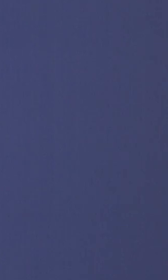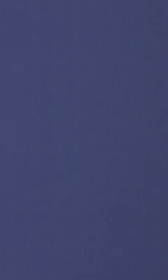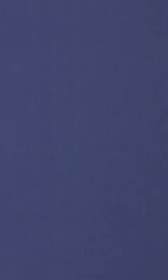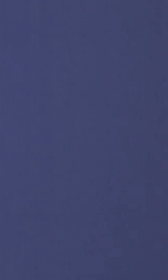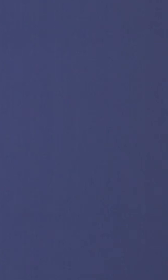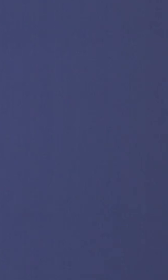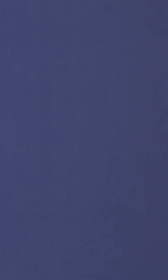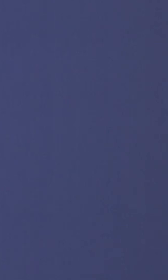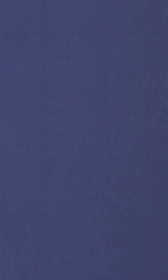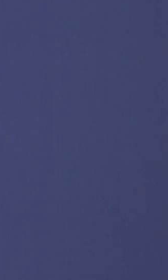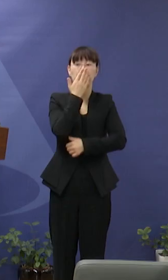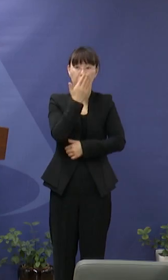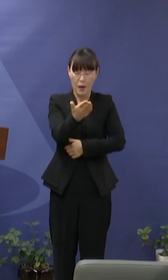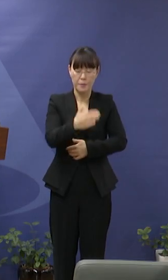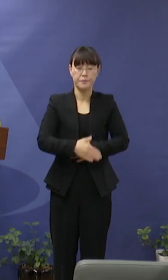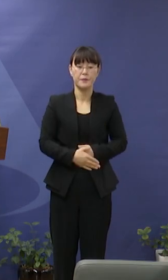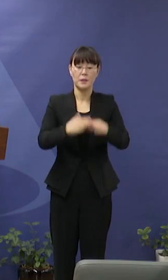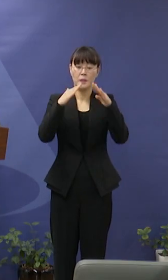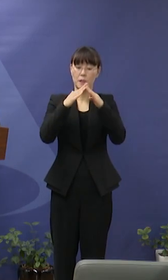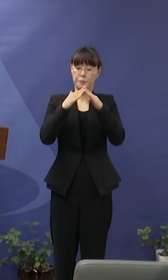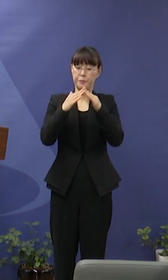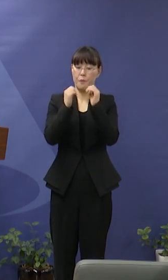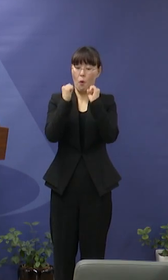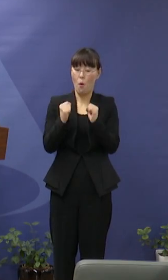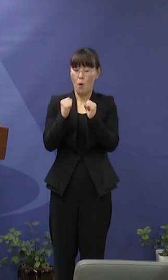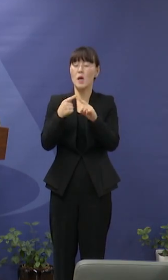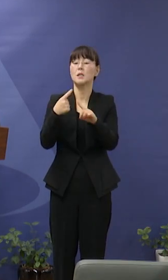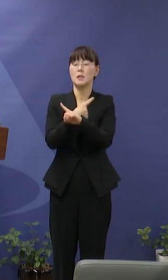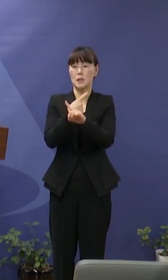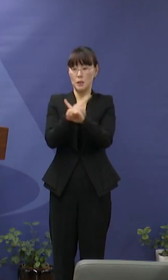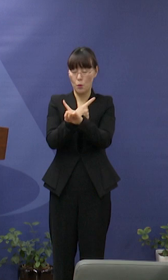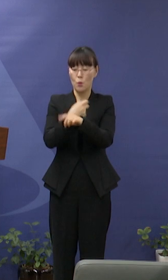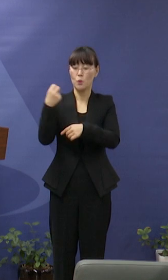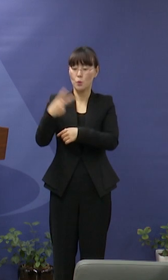중등증, 중증의 기한에 재택치료를 하고 이